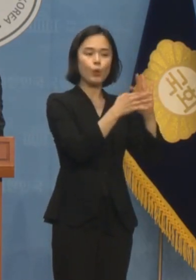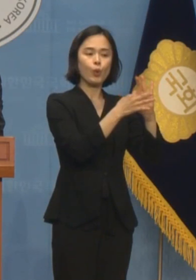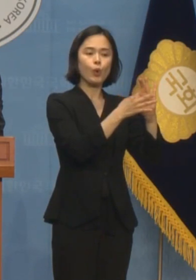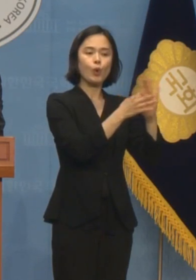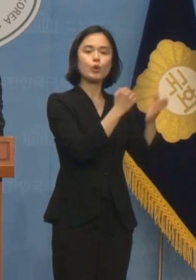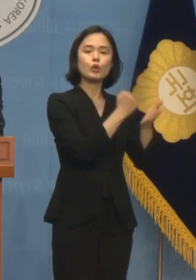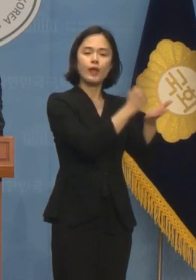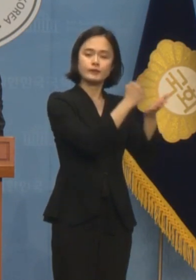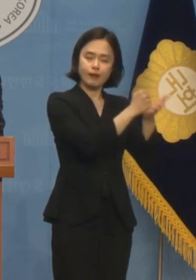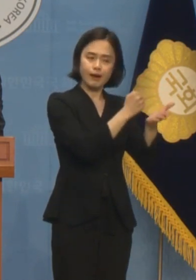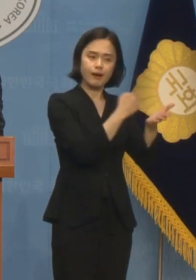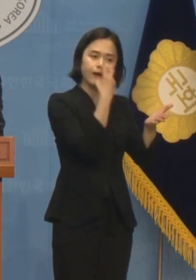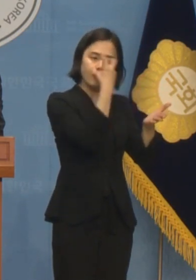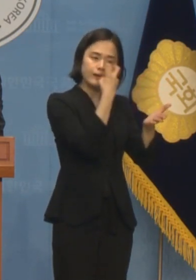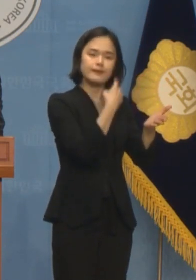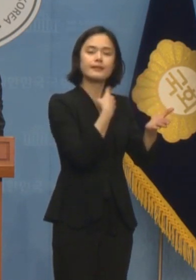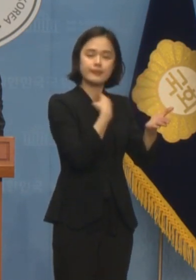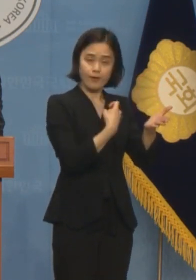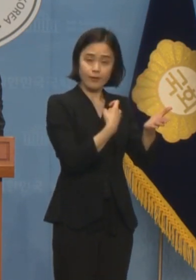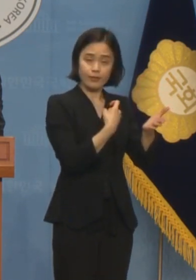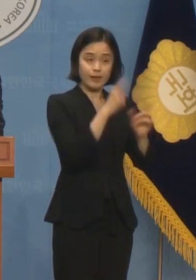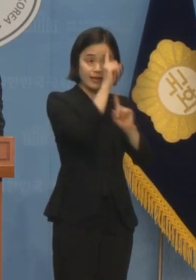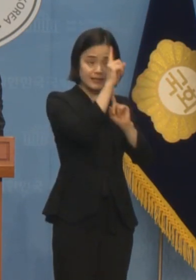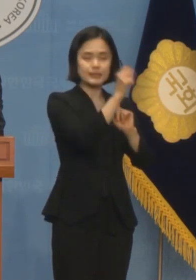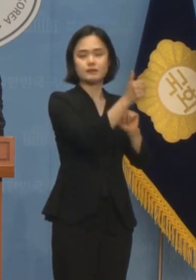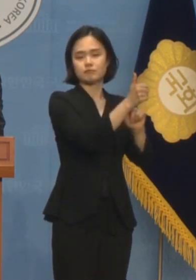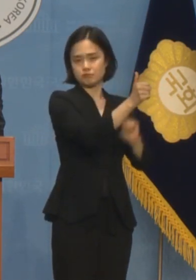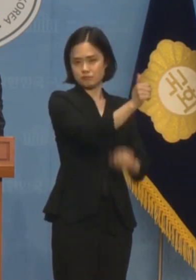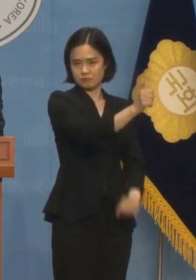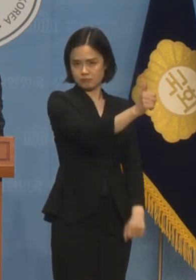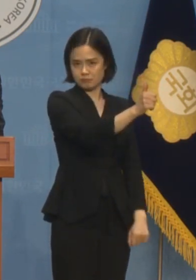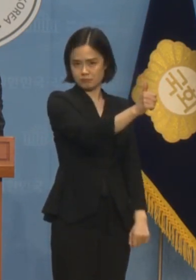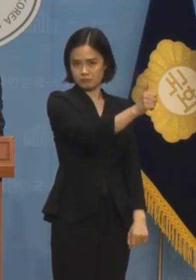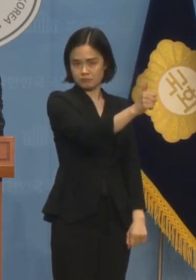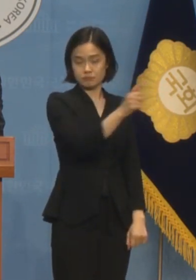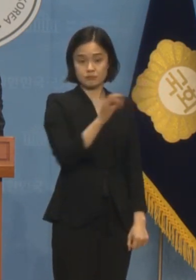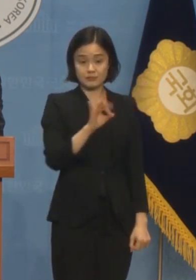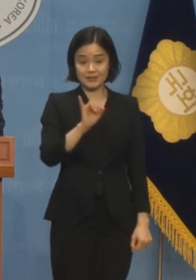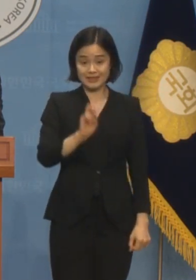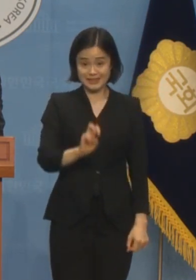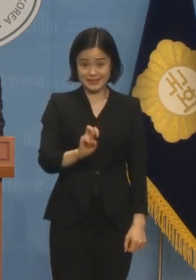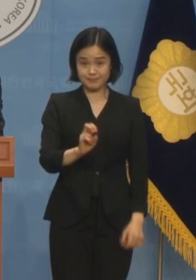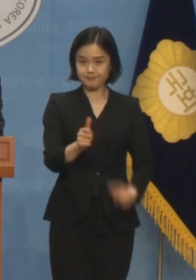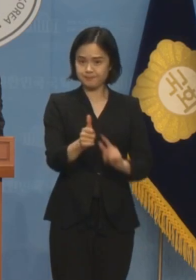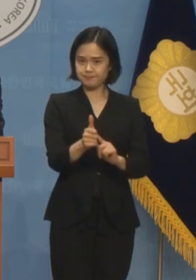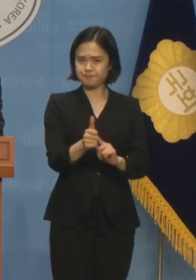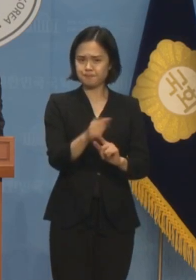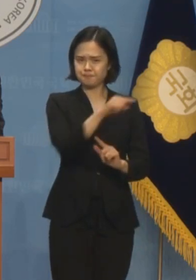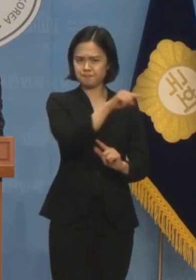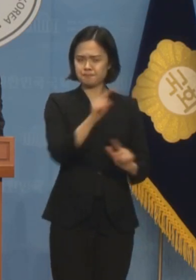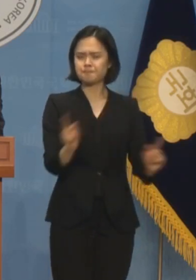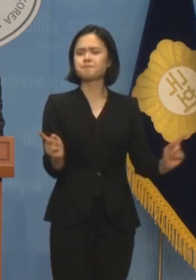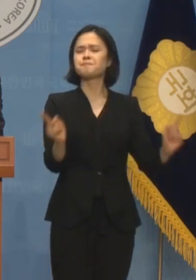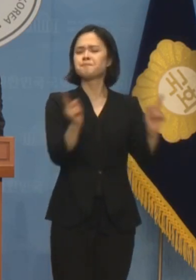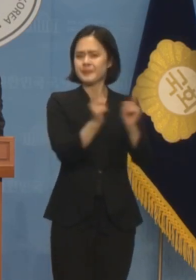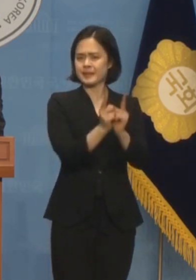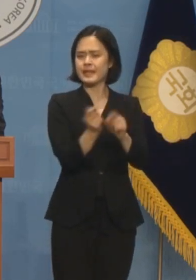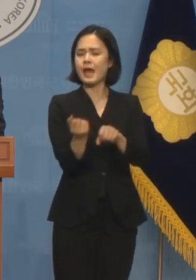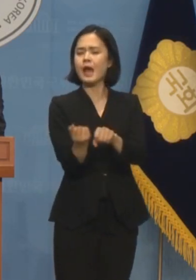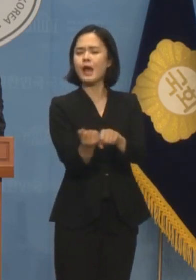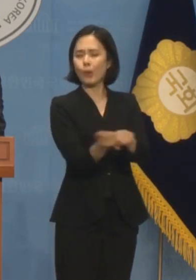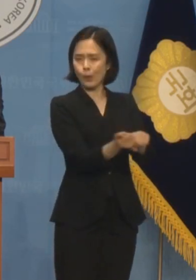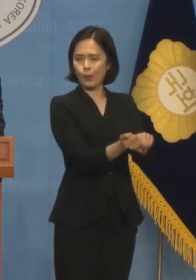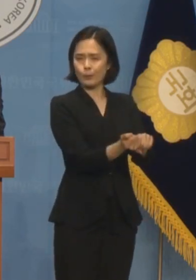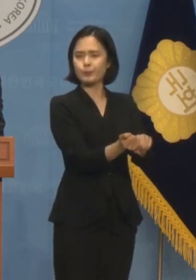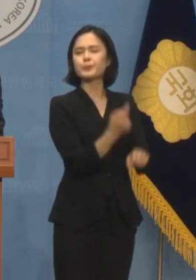인물인 블랙펄 인베스트먼트 이모 씨가 임성근 해병대 1사단장과 만나 골프 모임을 추진하는 카카오톡